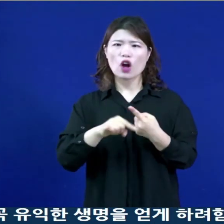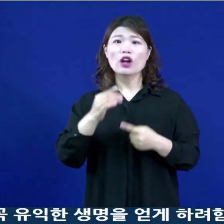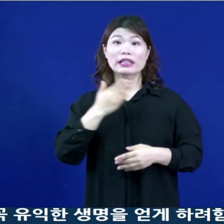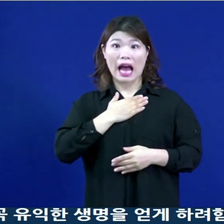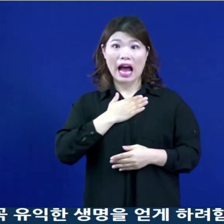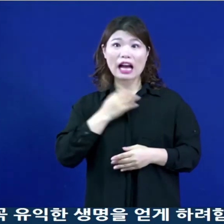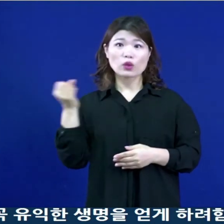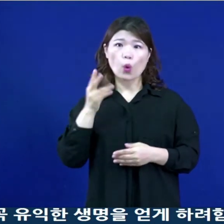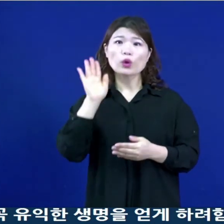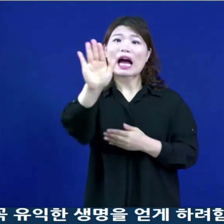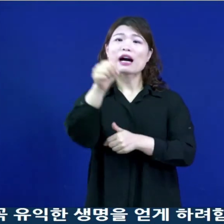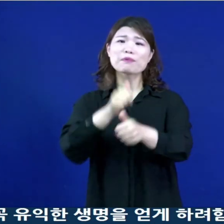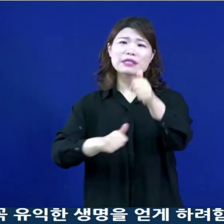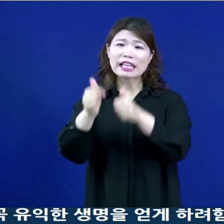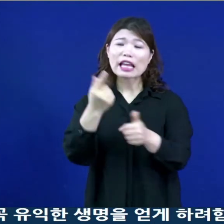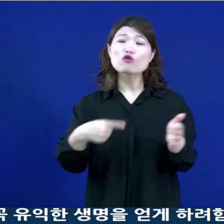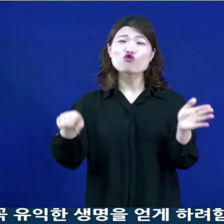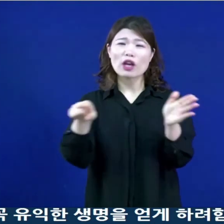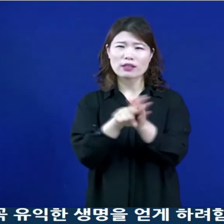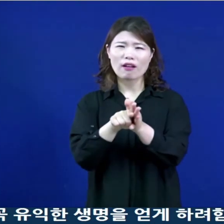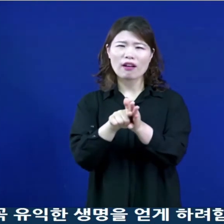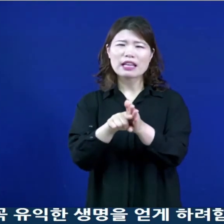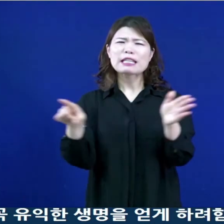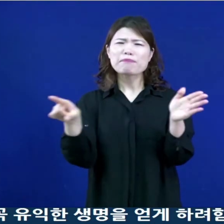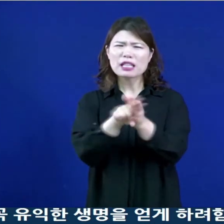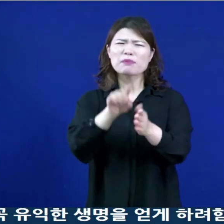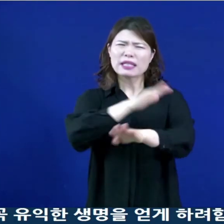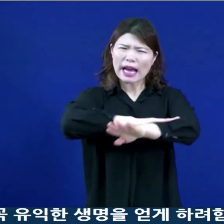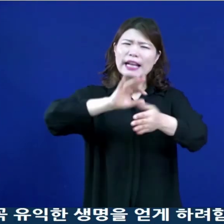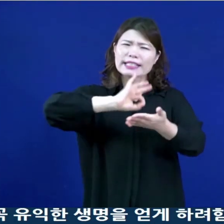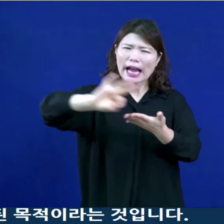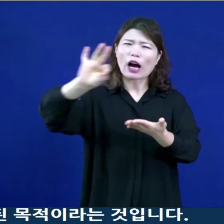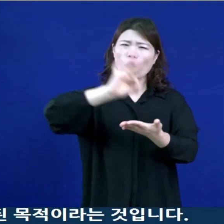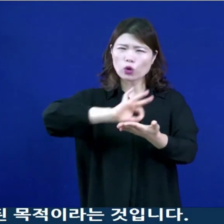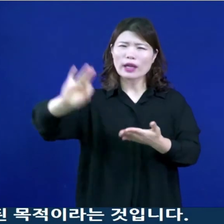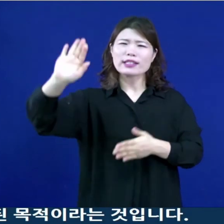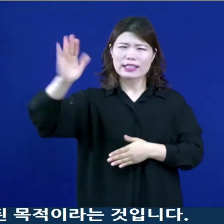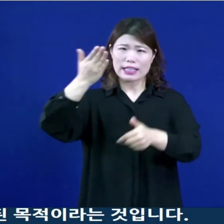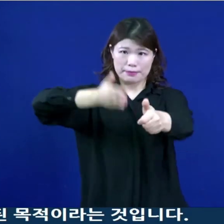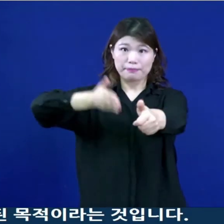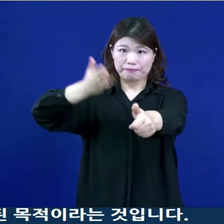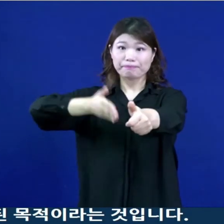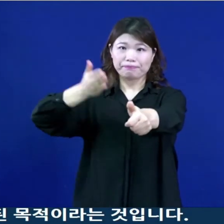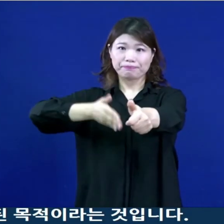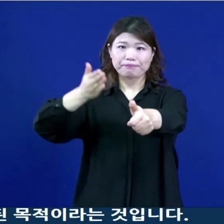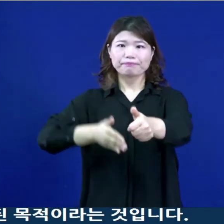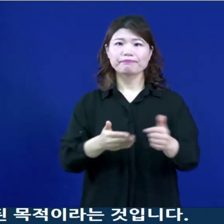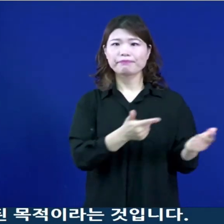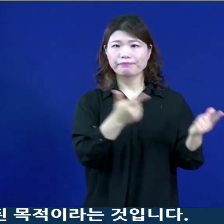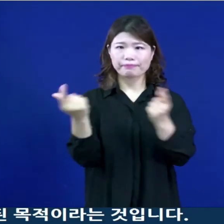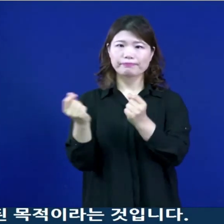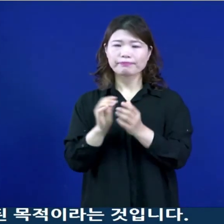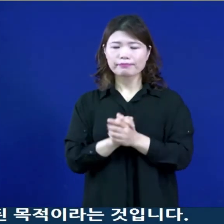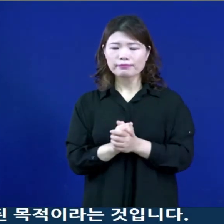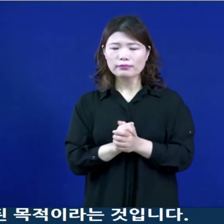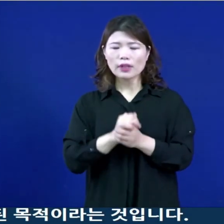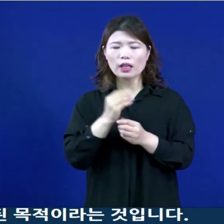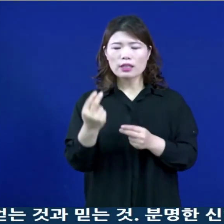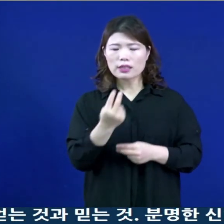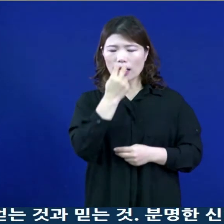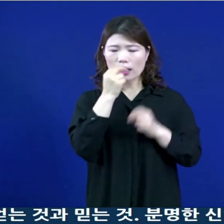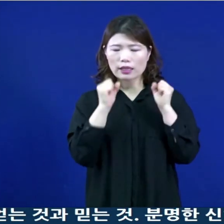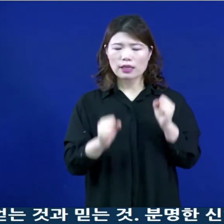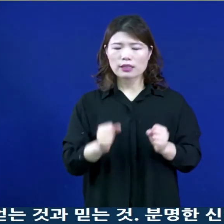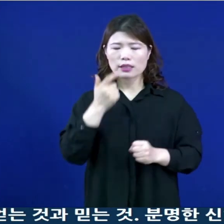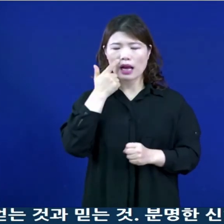위해서 이 믿음이 사용되어지는 복 누리시기를 주의 이름으로 축원합니다. 기도하겠습니다. 살아계신 아버지